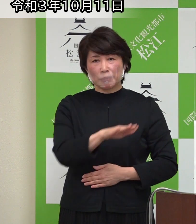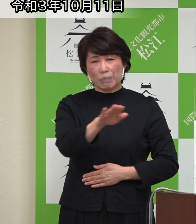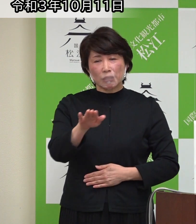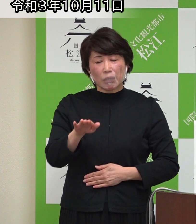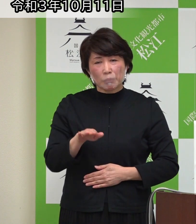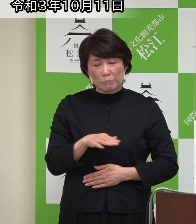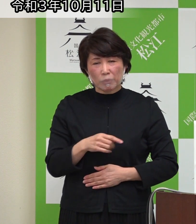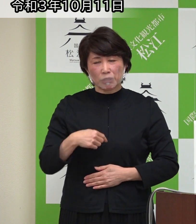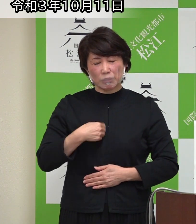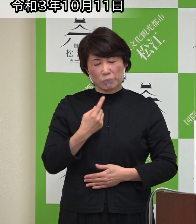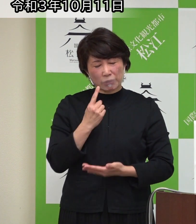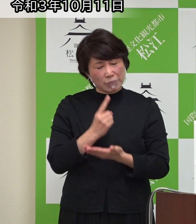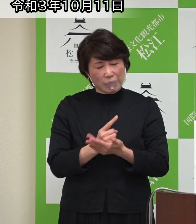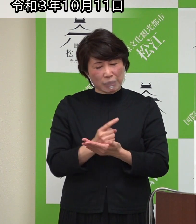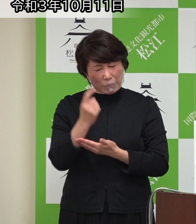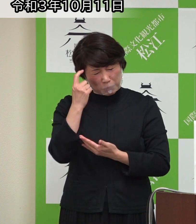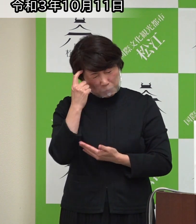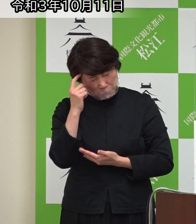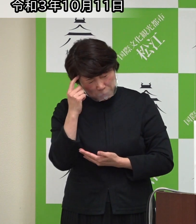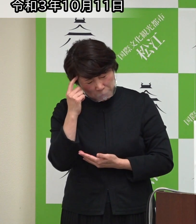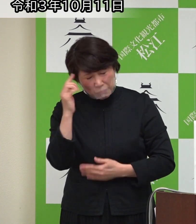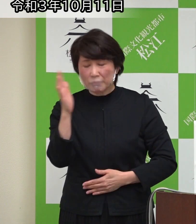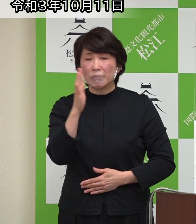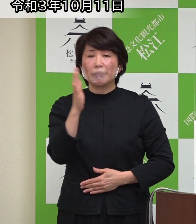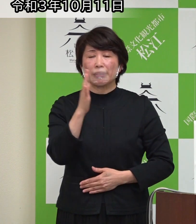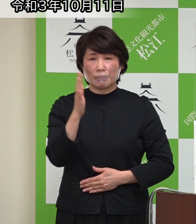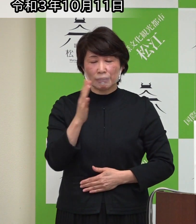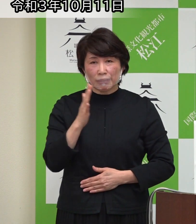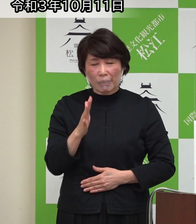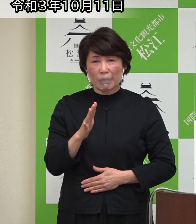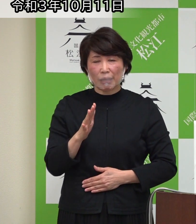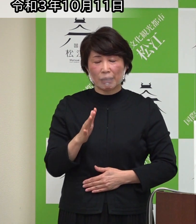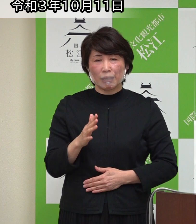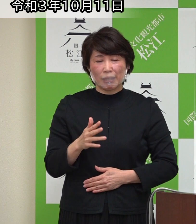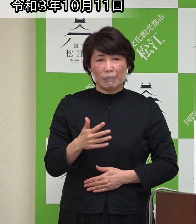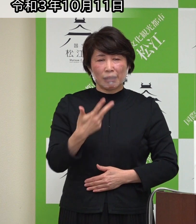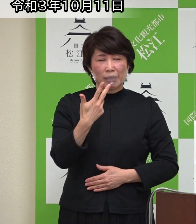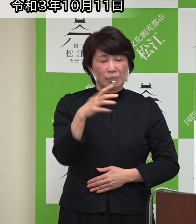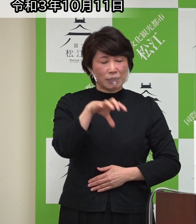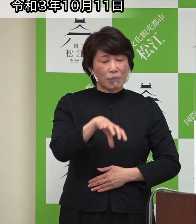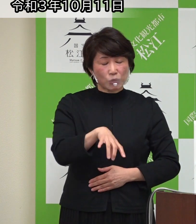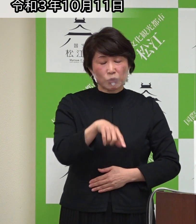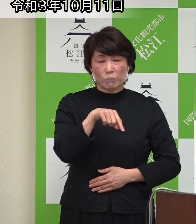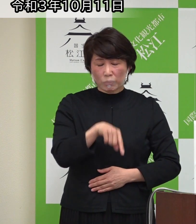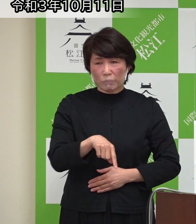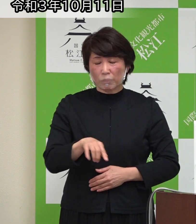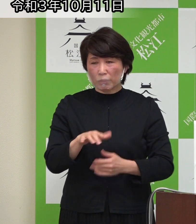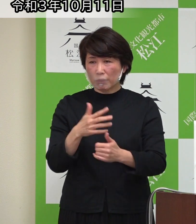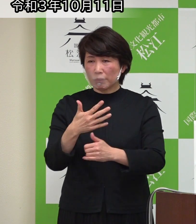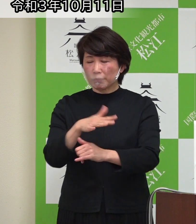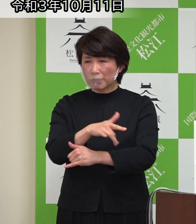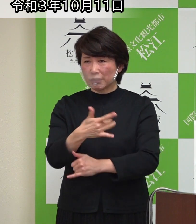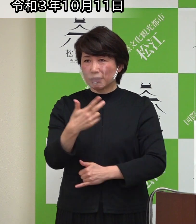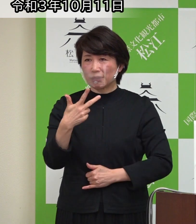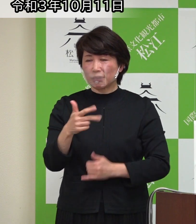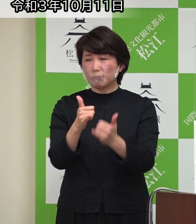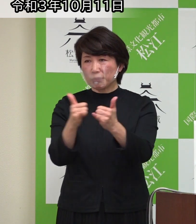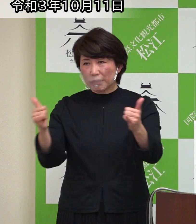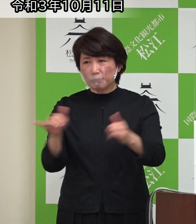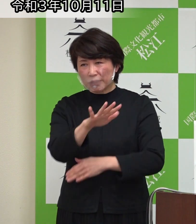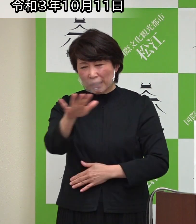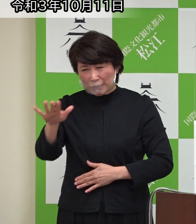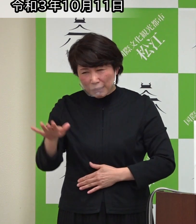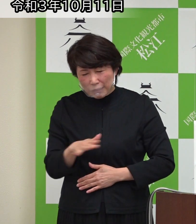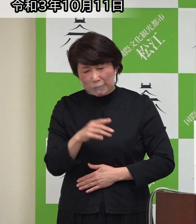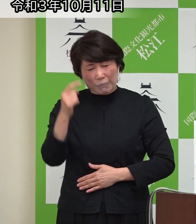にですね、その問題をとどめずに、あの、まあ、周囲の方あるいは市役所も巻き込んでその解決をしていただきたいというふうに思いますので、ぜひ、